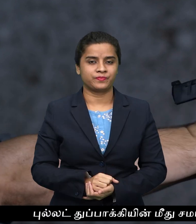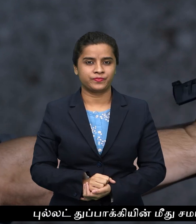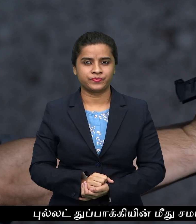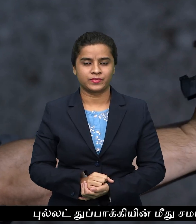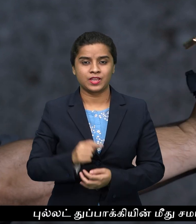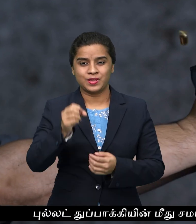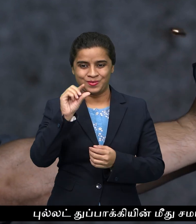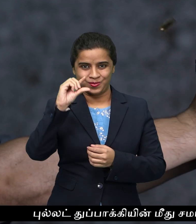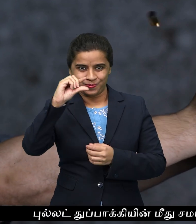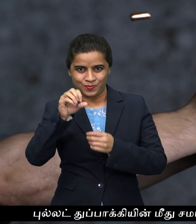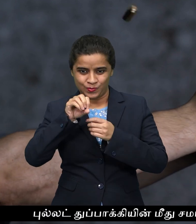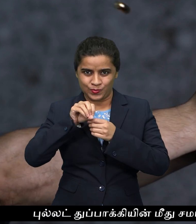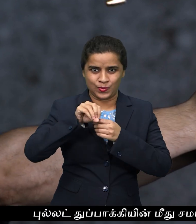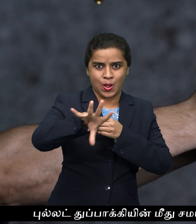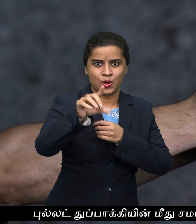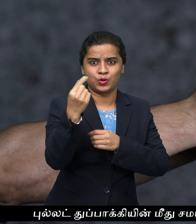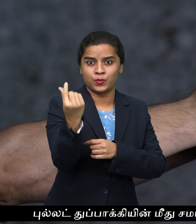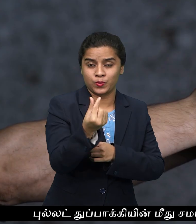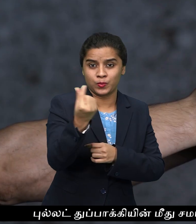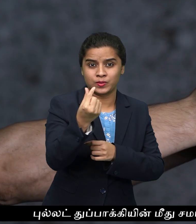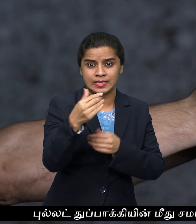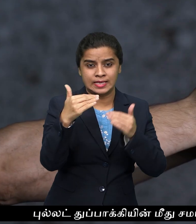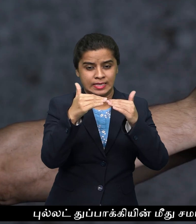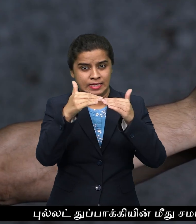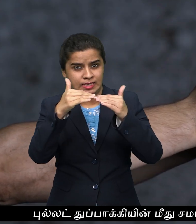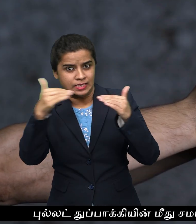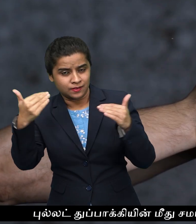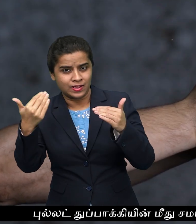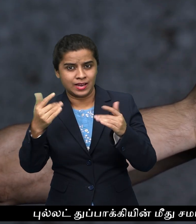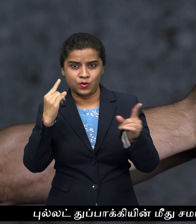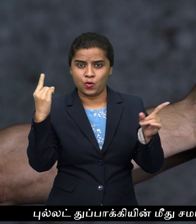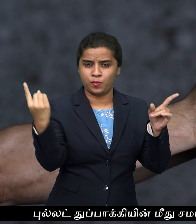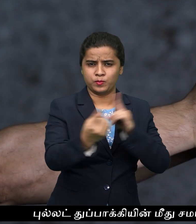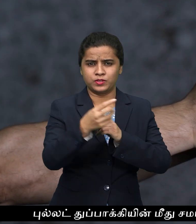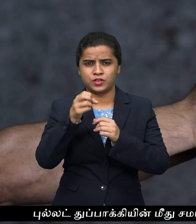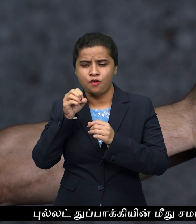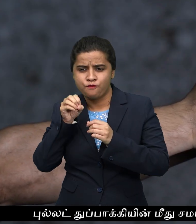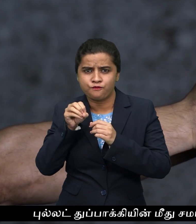புல்லட் துப்பாக்கியின் மீது சமமான மற்றும் எதிர் விசையை செலுத்துகிறது.